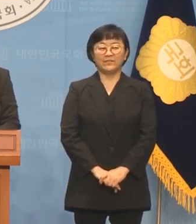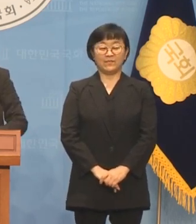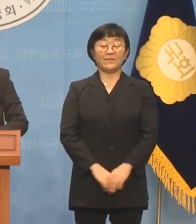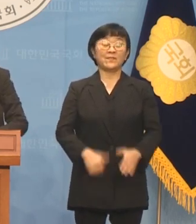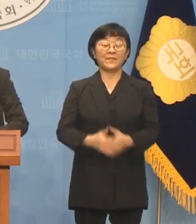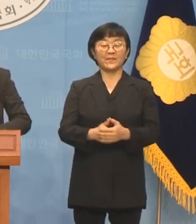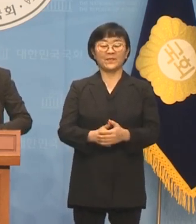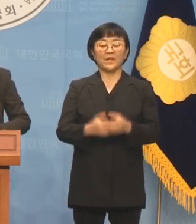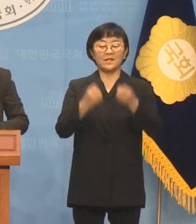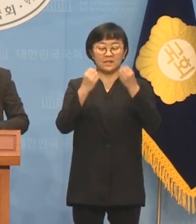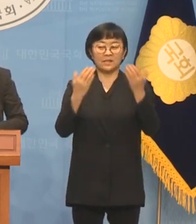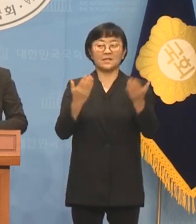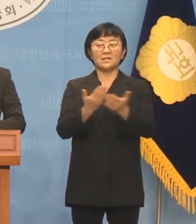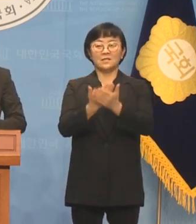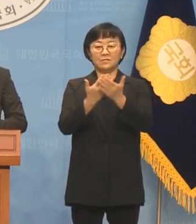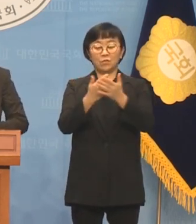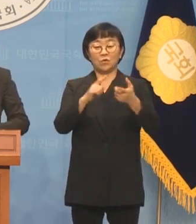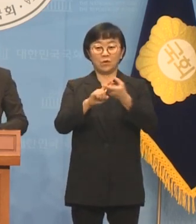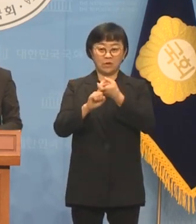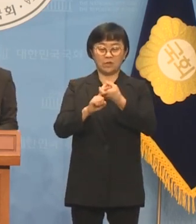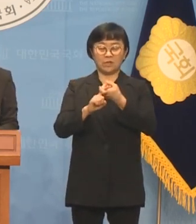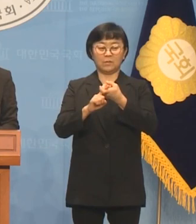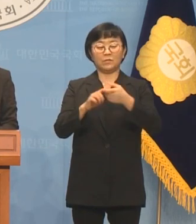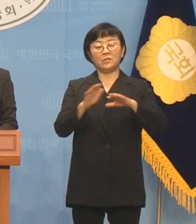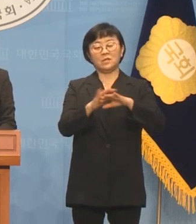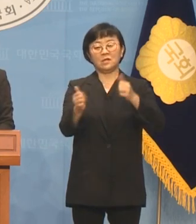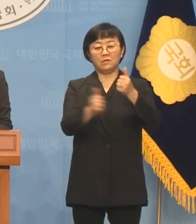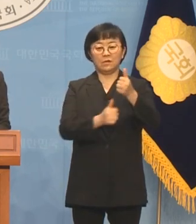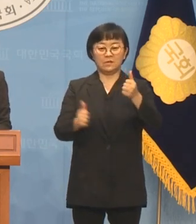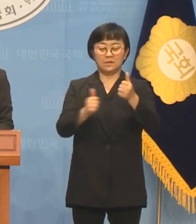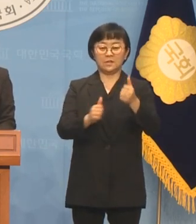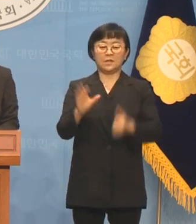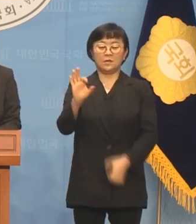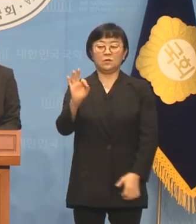네, 세진보연합 상임선거대책위원장 용혜인입니다.